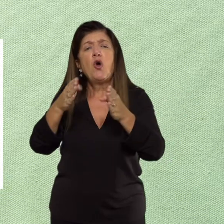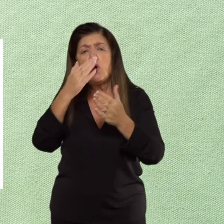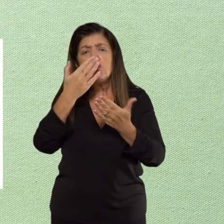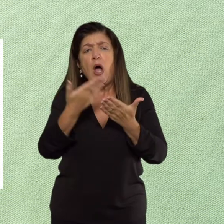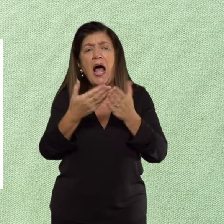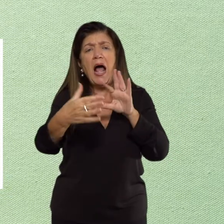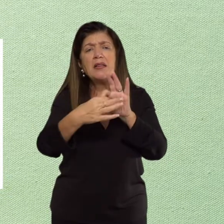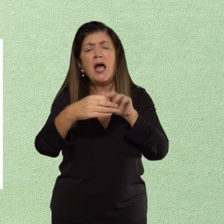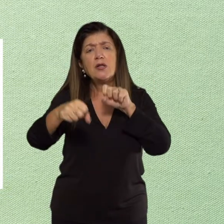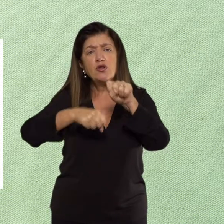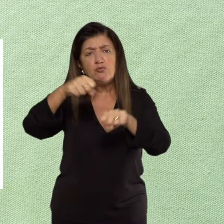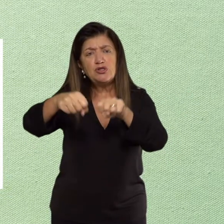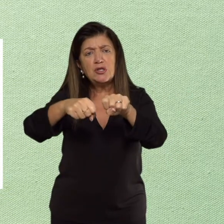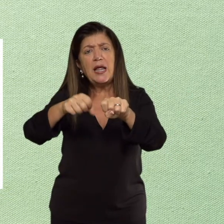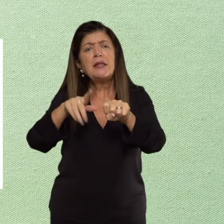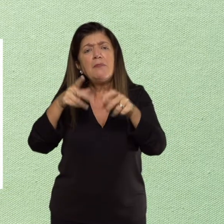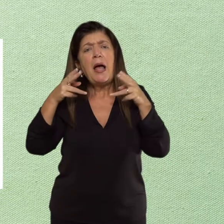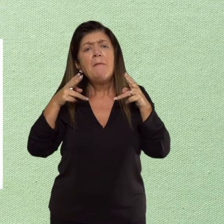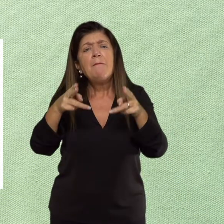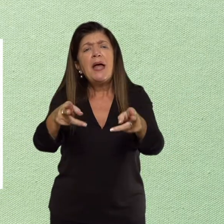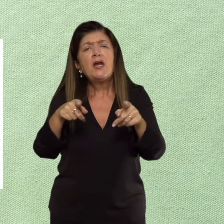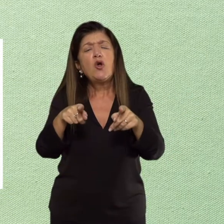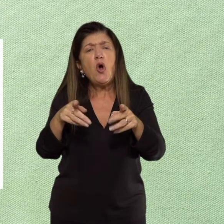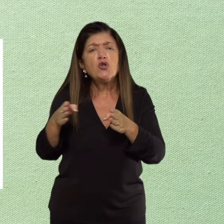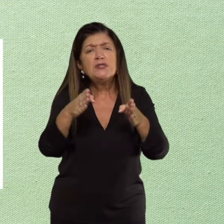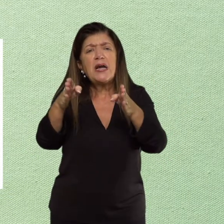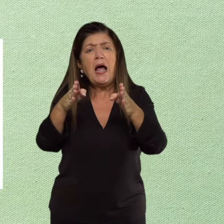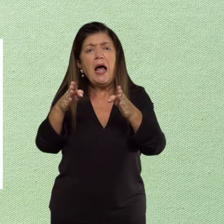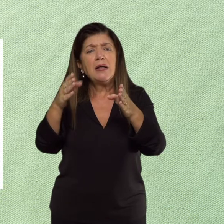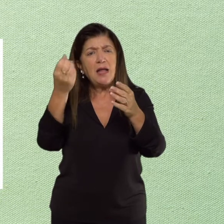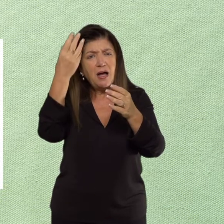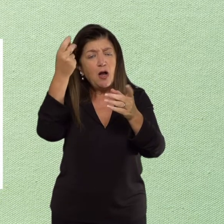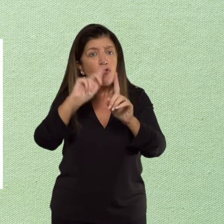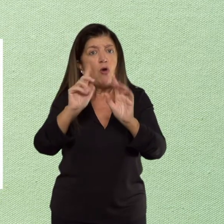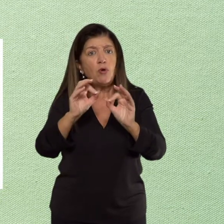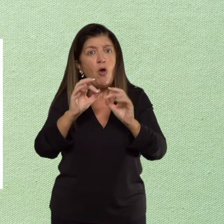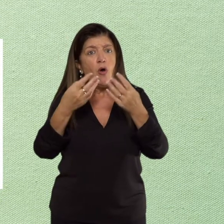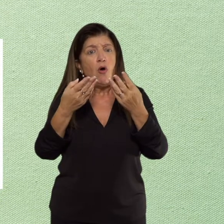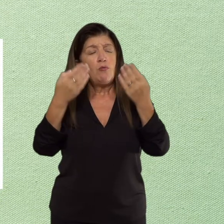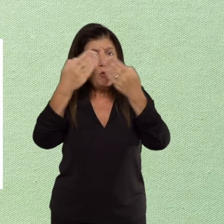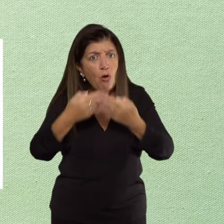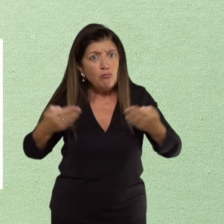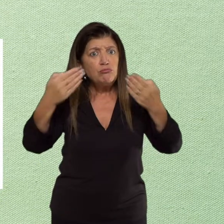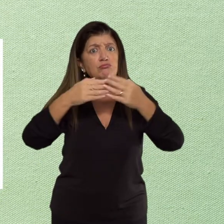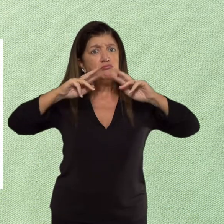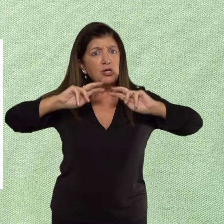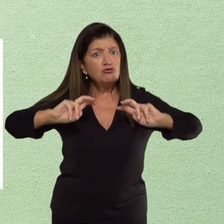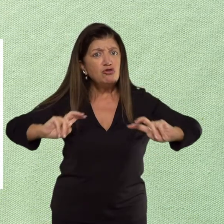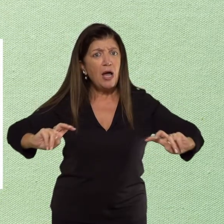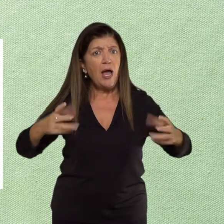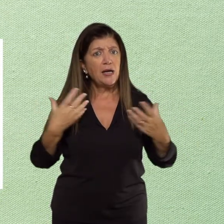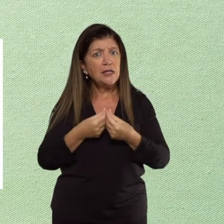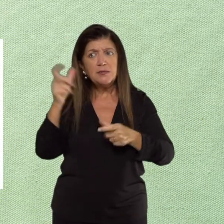in base a tutto uno studio del movimento delle persone all'interno della città e ha